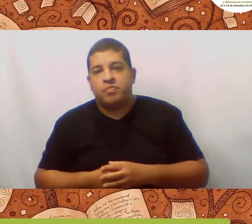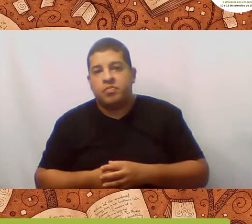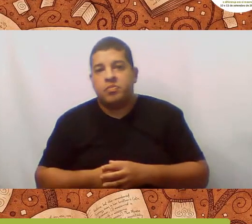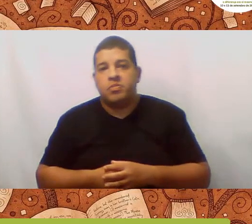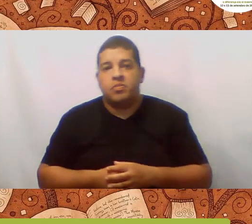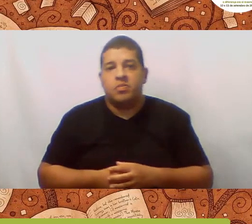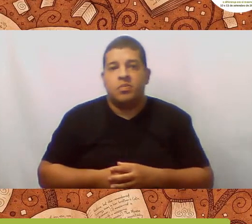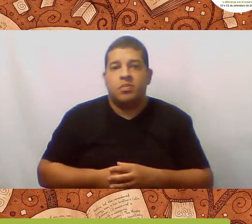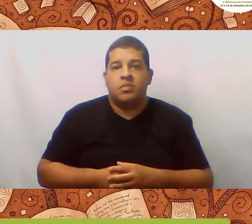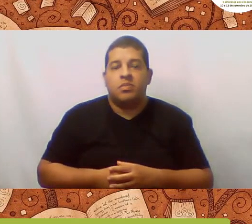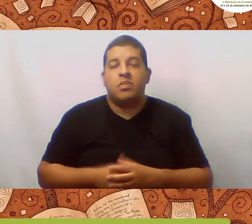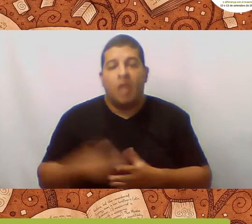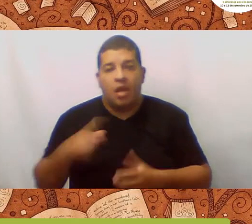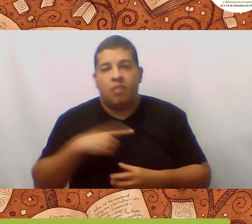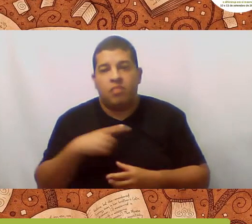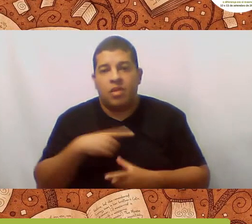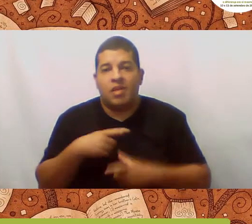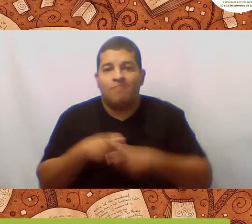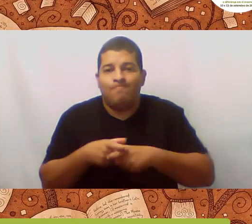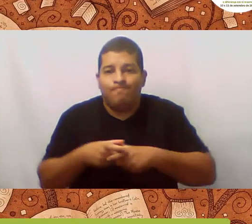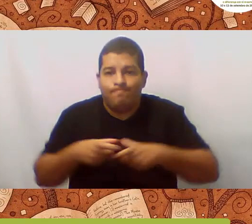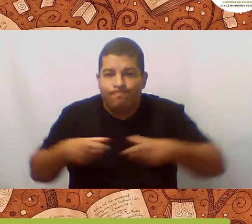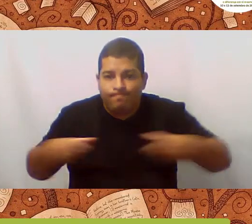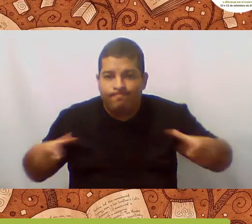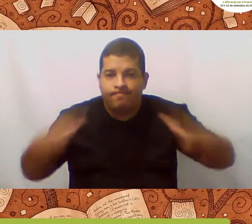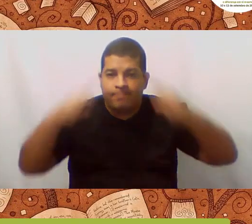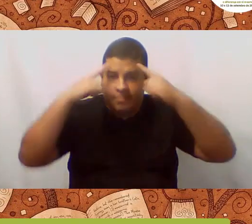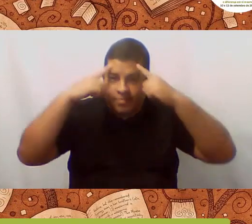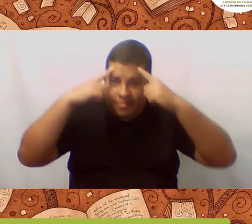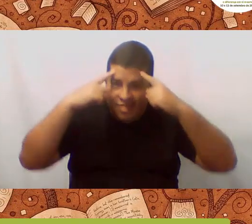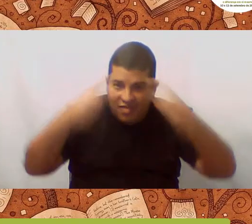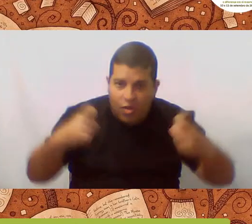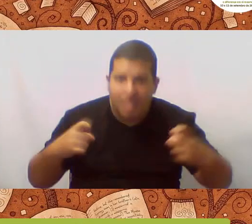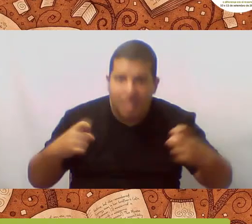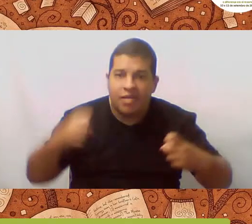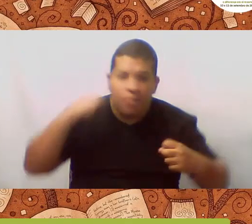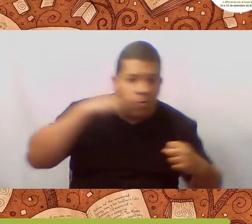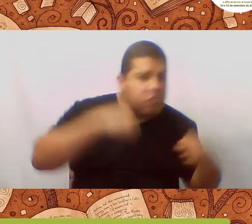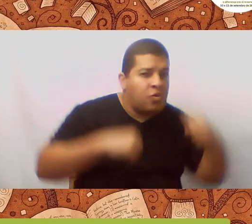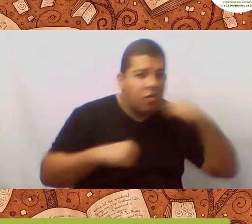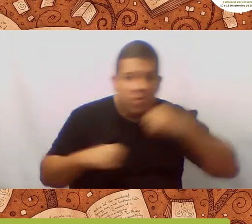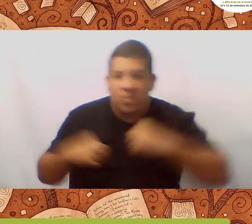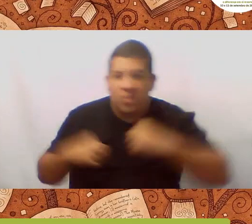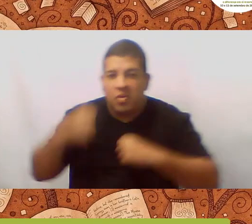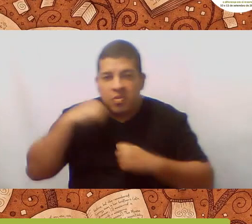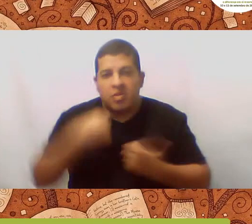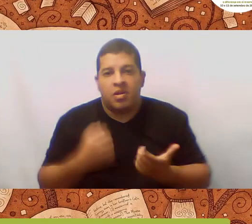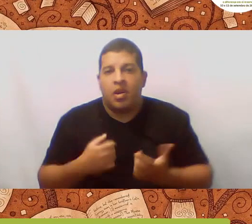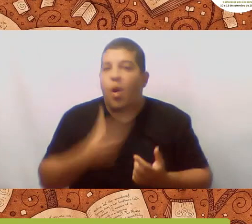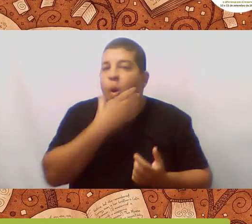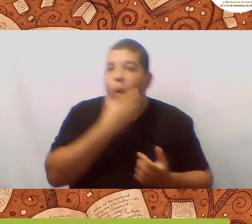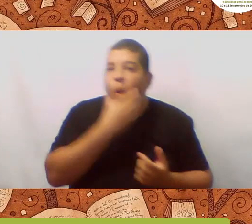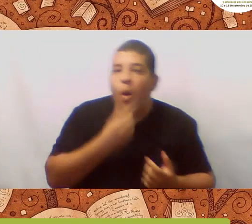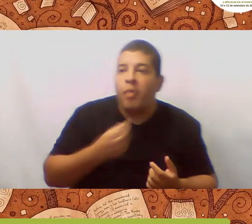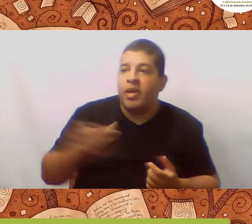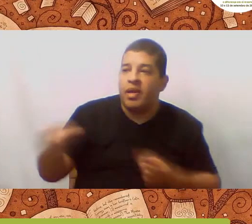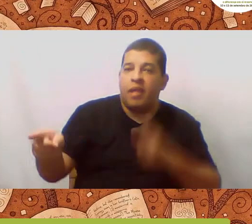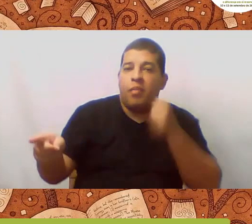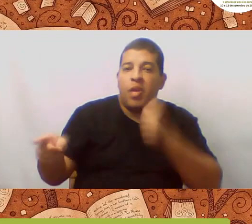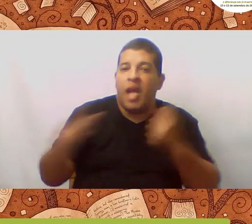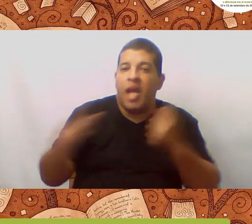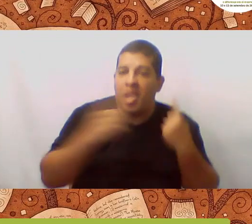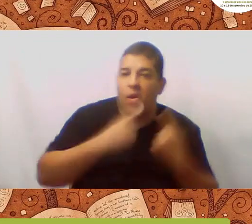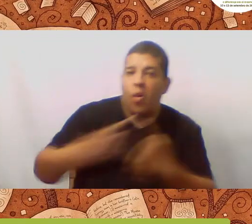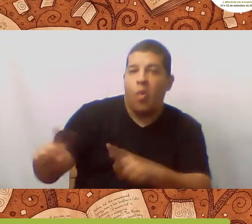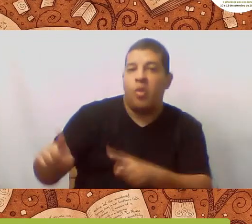há um aumento, né, da violência física dos homens contra as mulheres e as crianças, né, onde